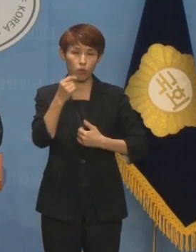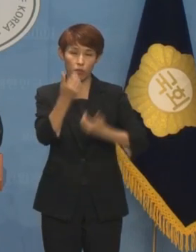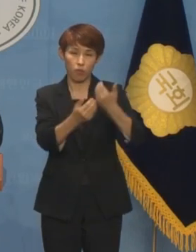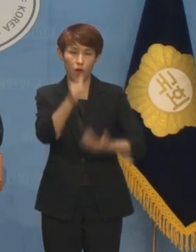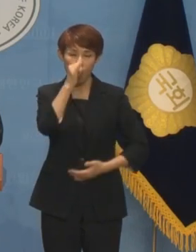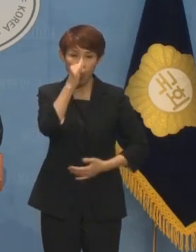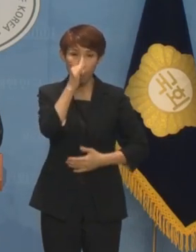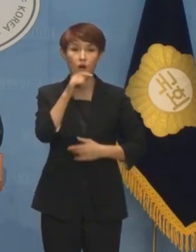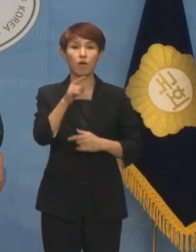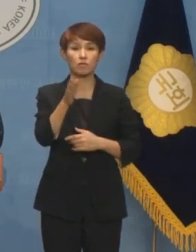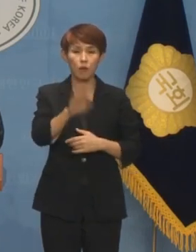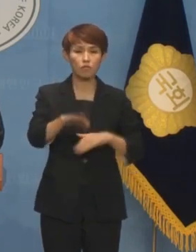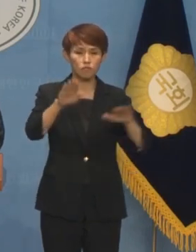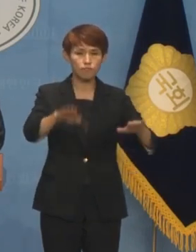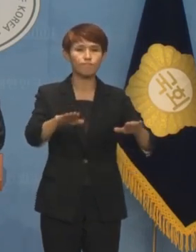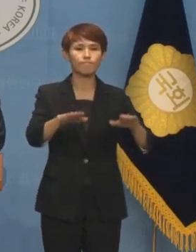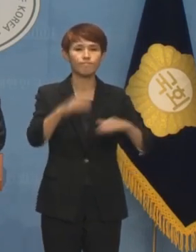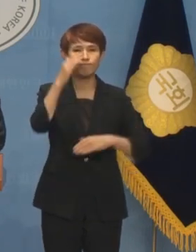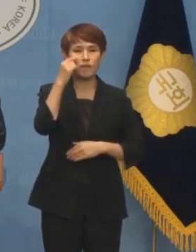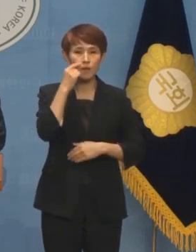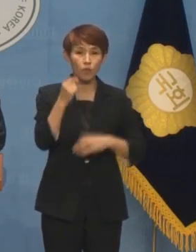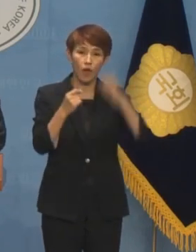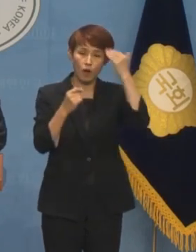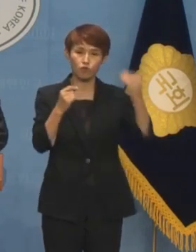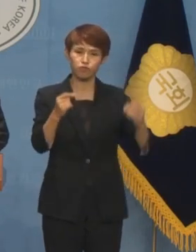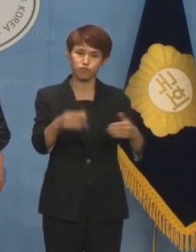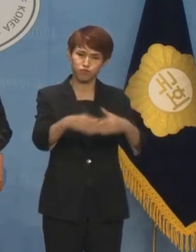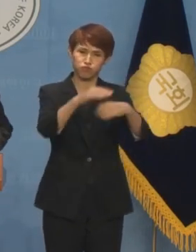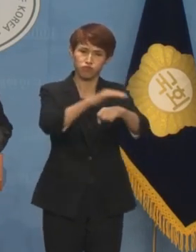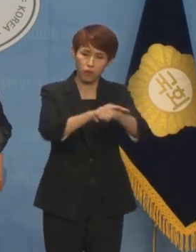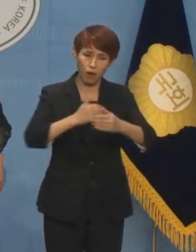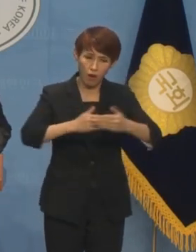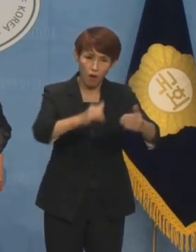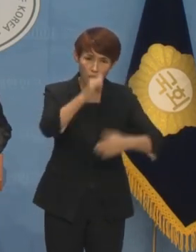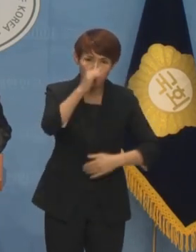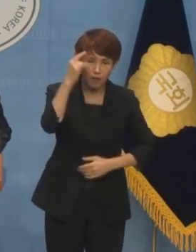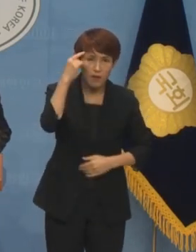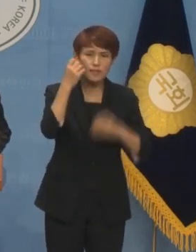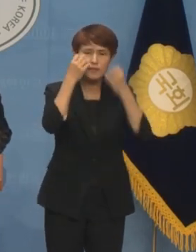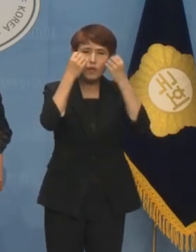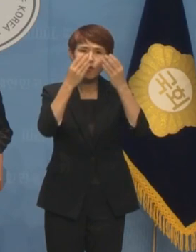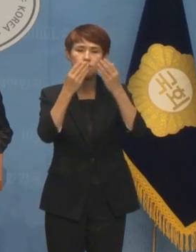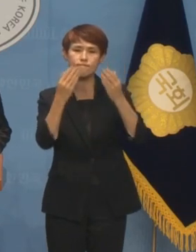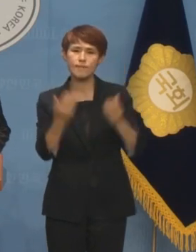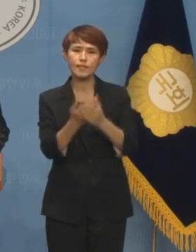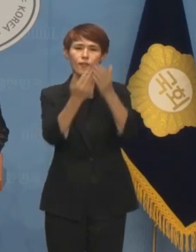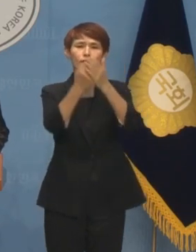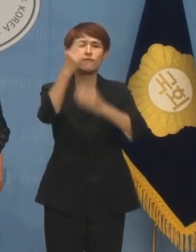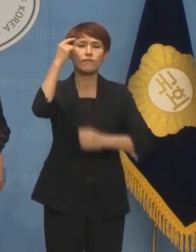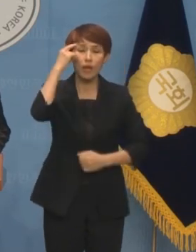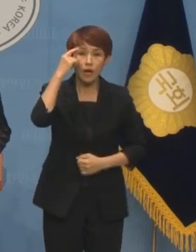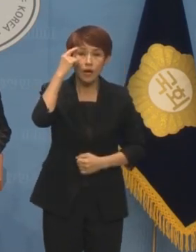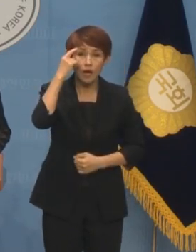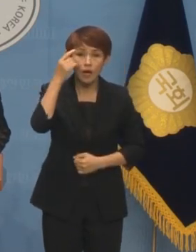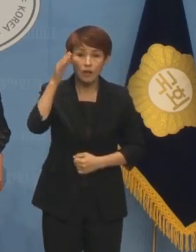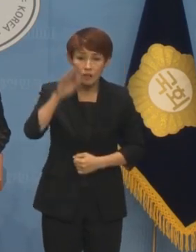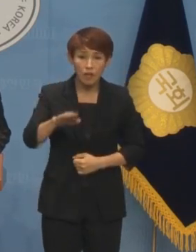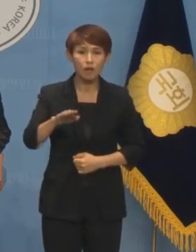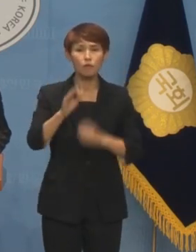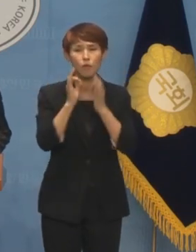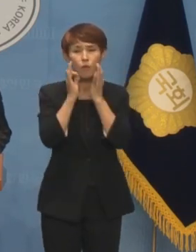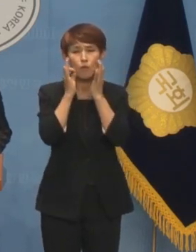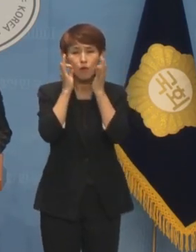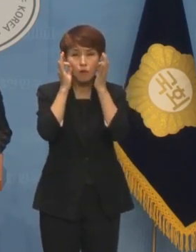이루고 한미일 3국 협력 제도화의 기반을 마련하며 새로운 도약을 이끌어냈는데, 이런 각고의